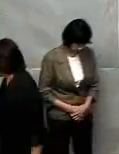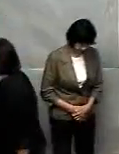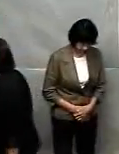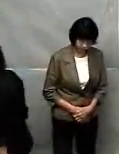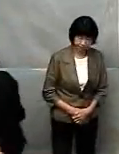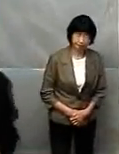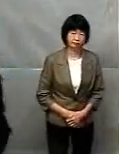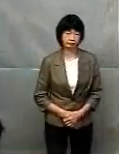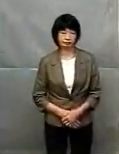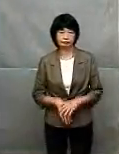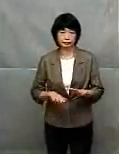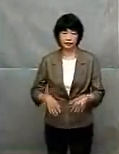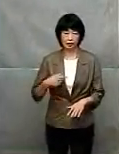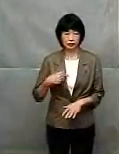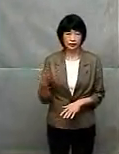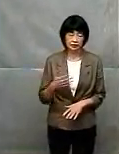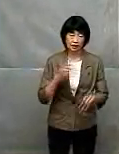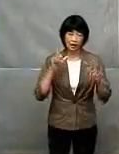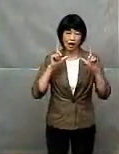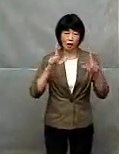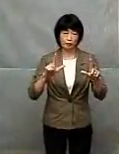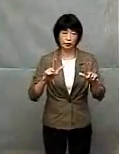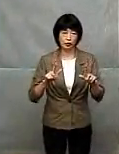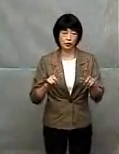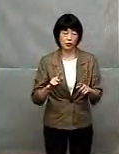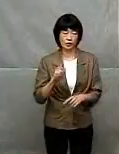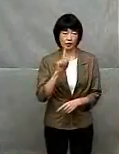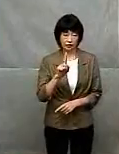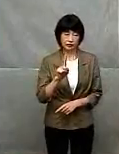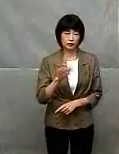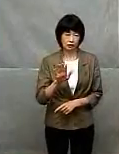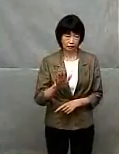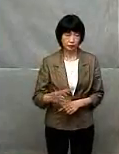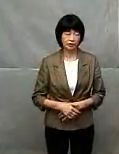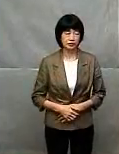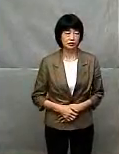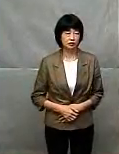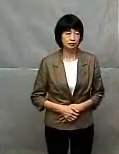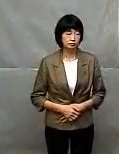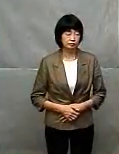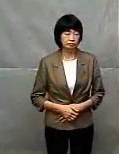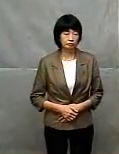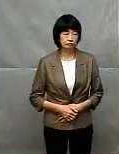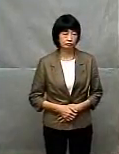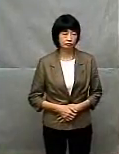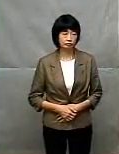ここで私から発表が一つ、一点ございます。